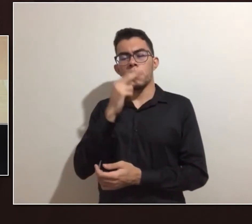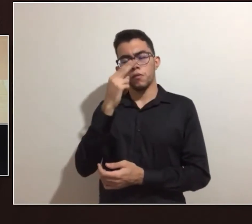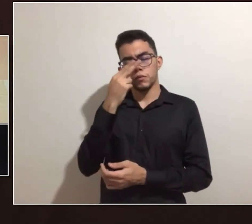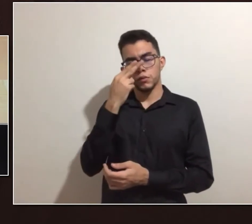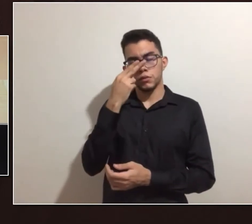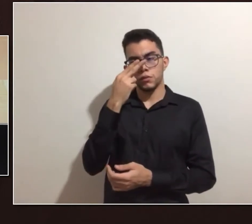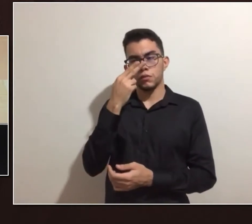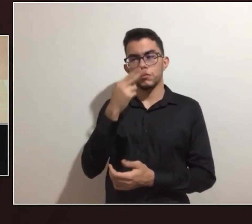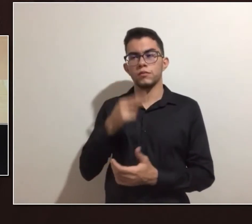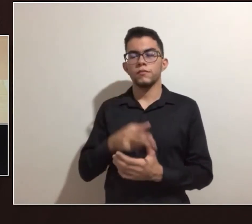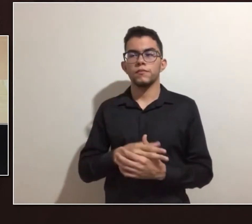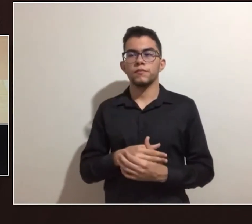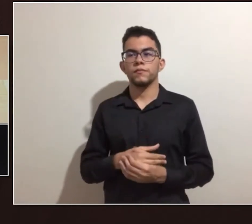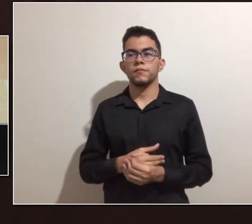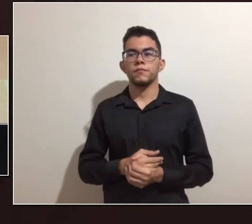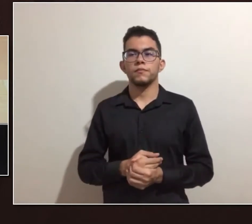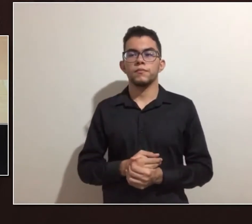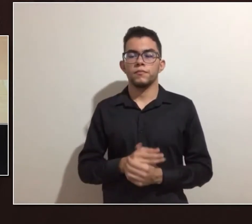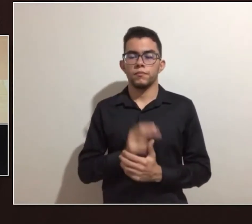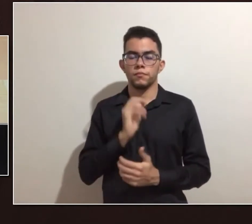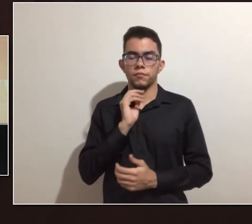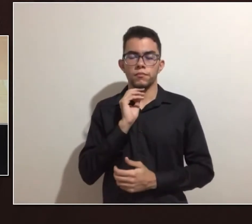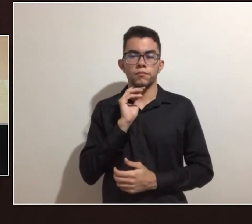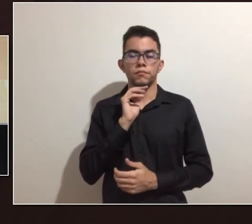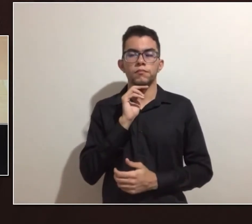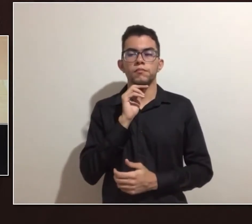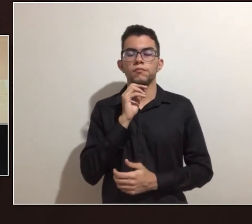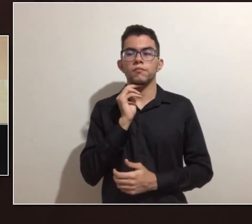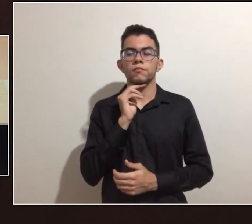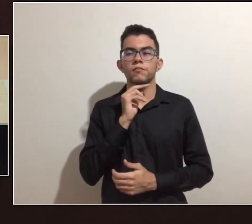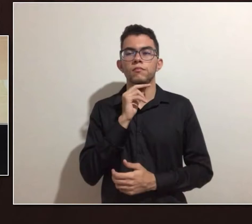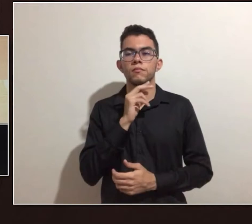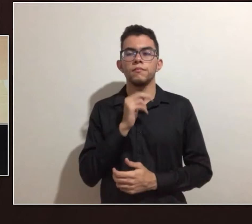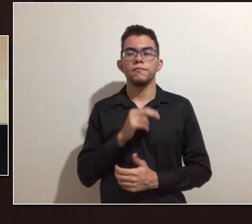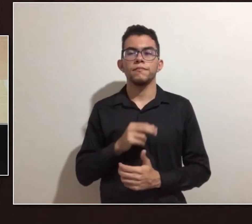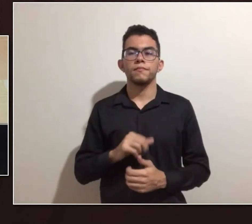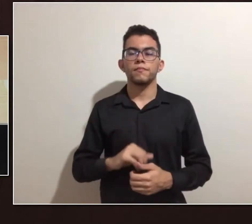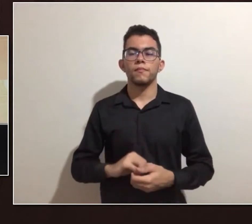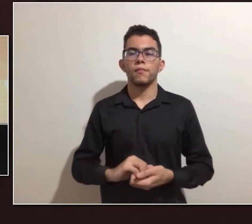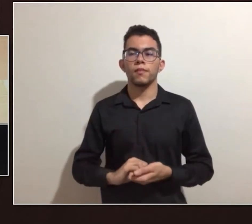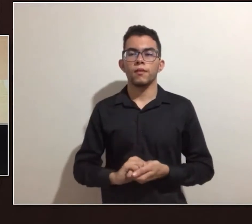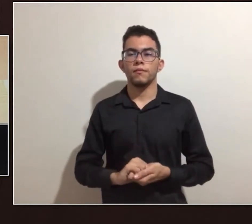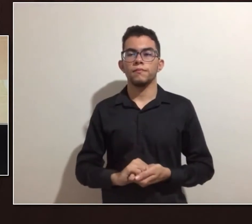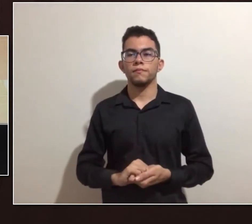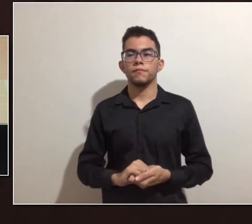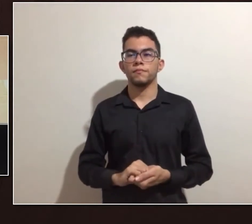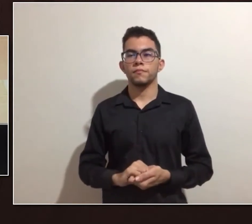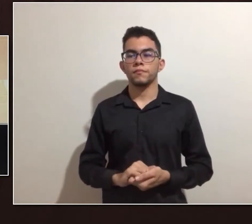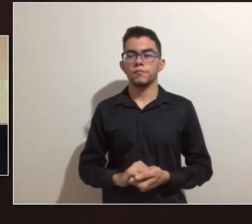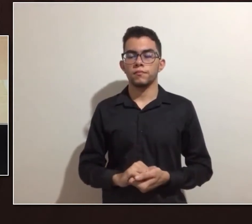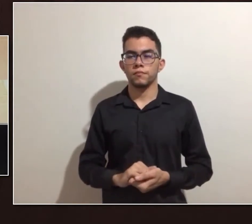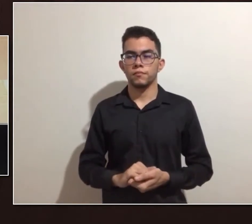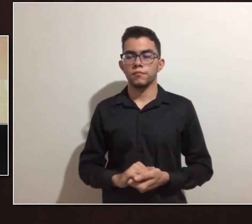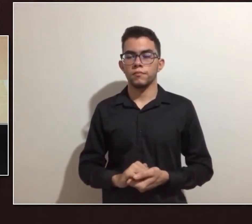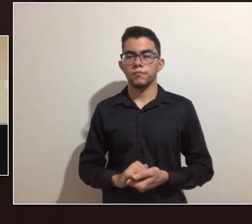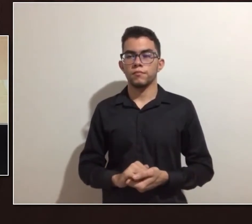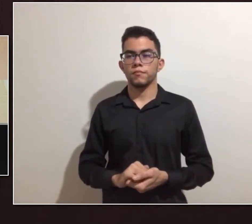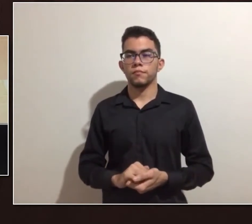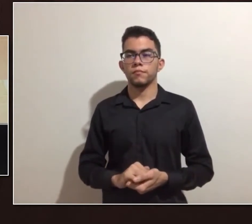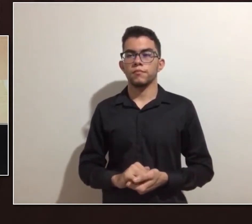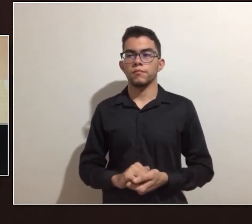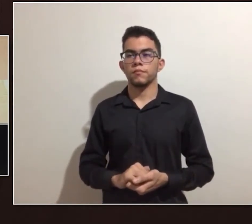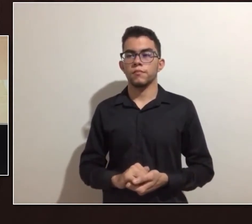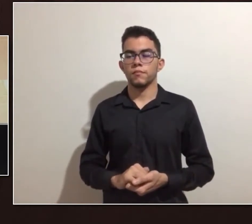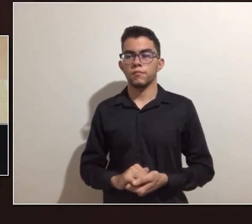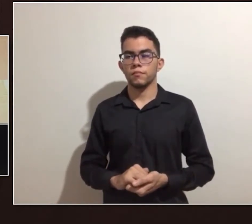história da igreja de Andrew Miller, tá bom? E, então aqui diz, dirigia o imperador, dizia que o crime ou o erro